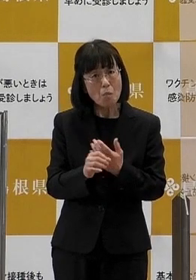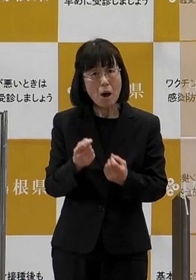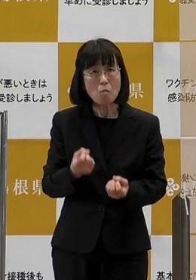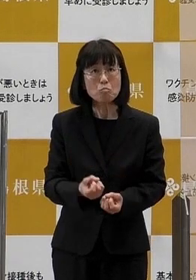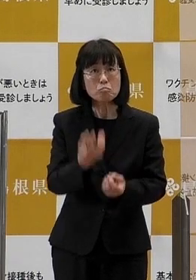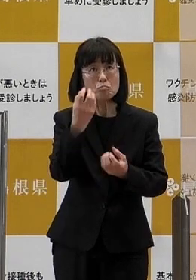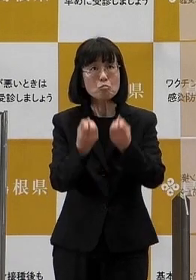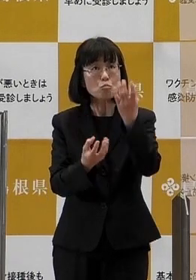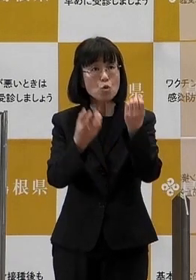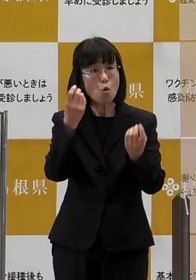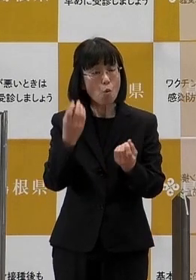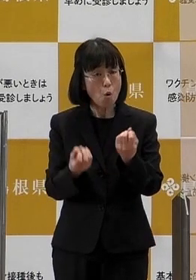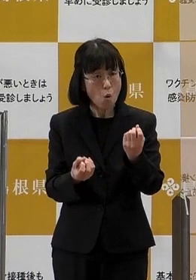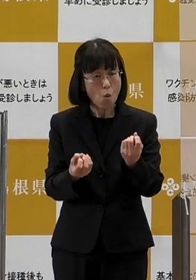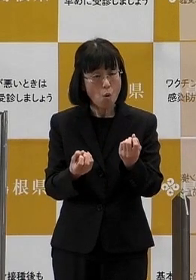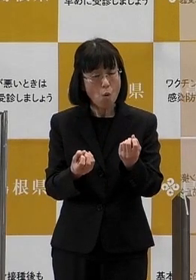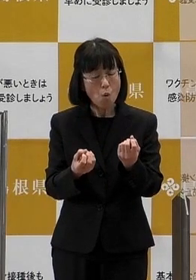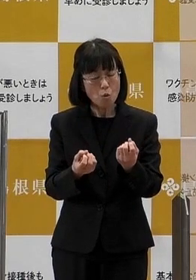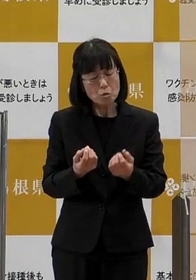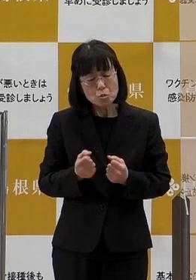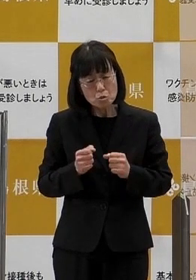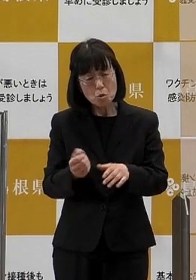っていきかねないんじゃないか。